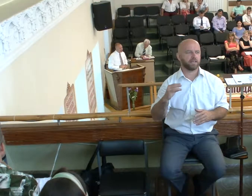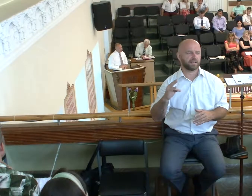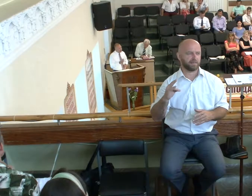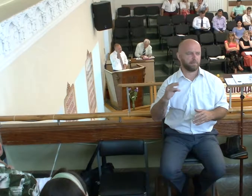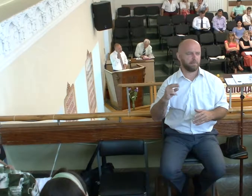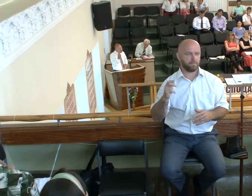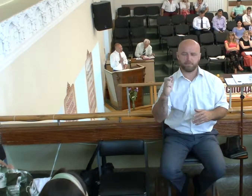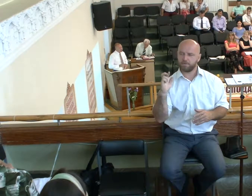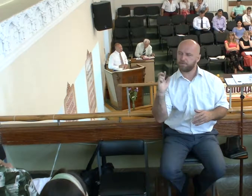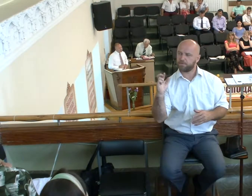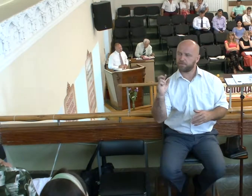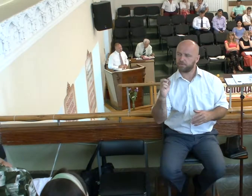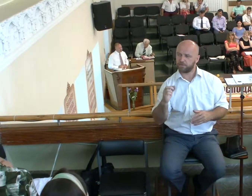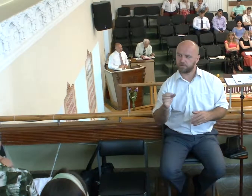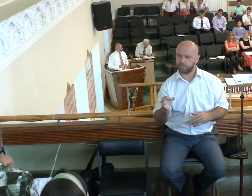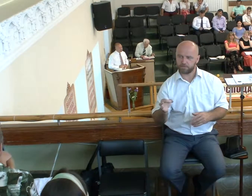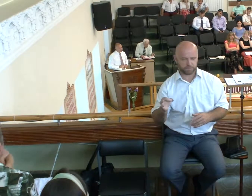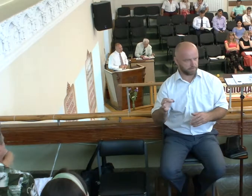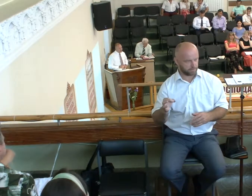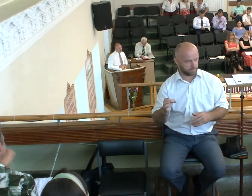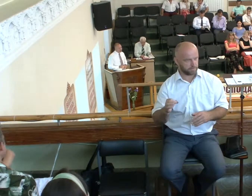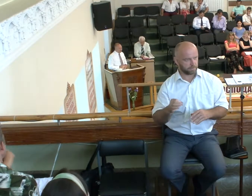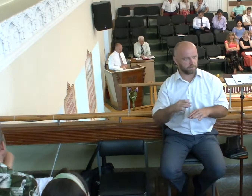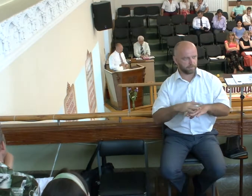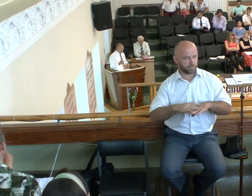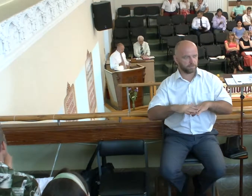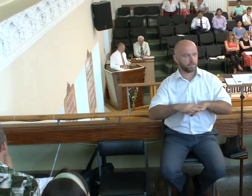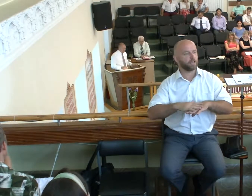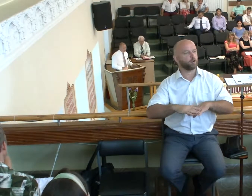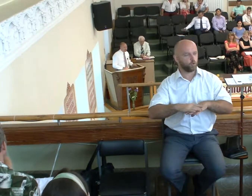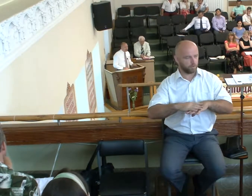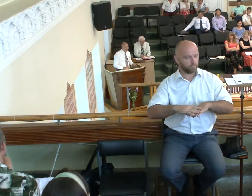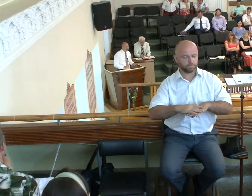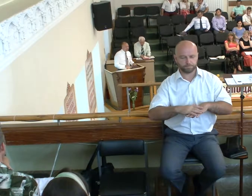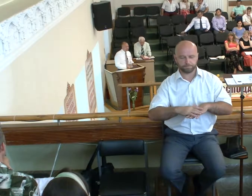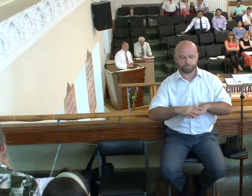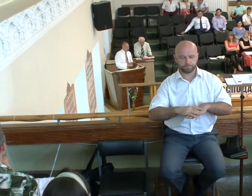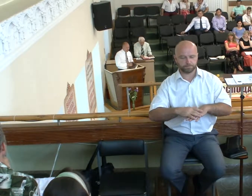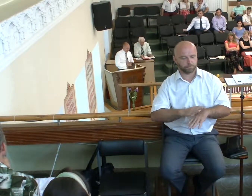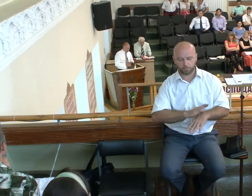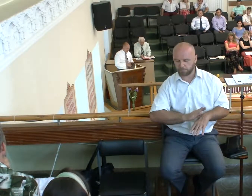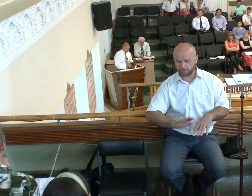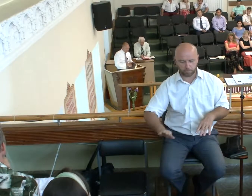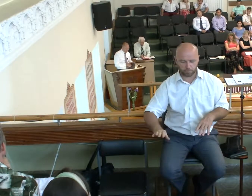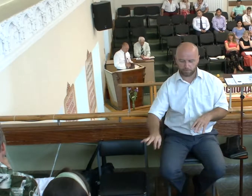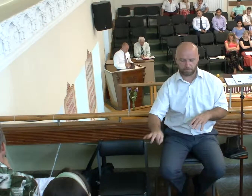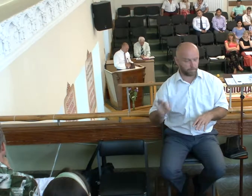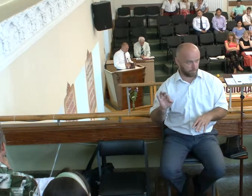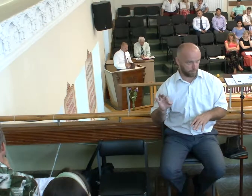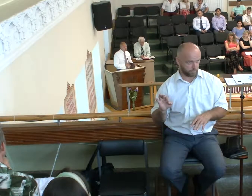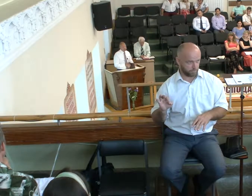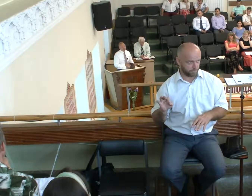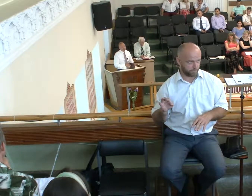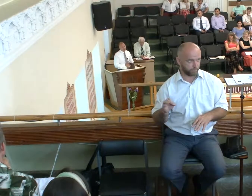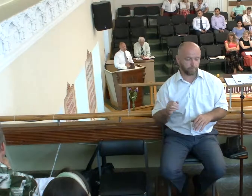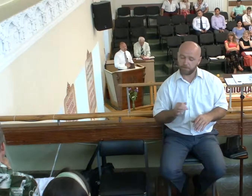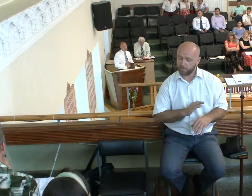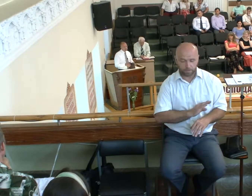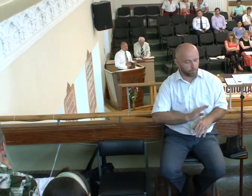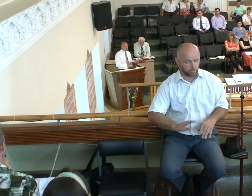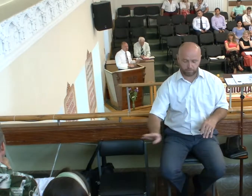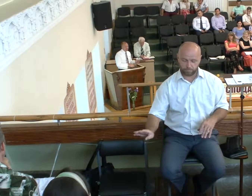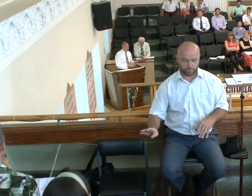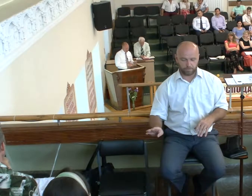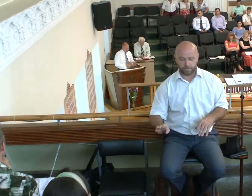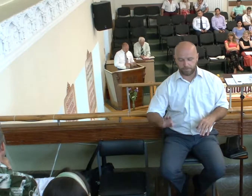далее. Она важна, эта монета. Но, друзья мои, мы не всегда ее поднимаем. Вернее, чаще не поднимаем,